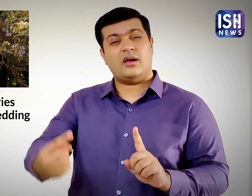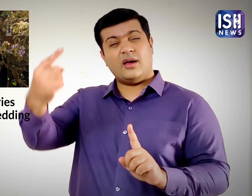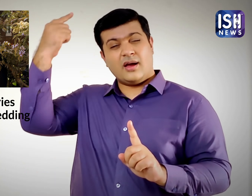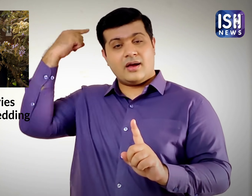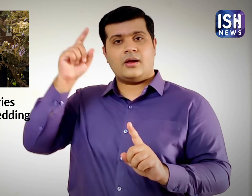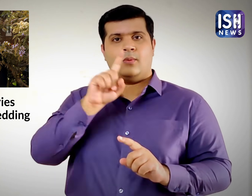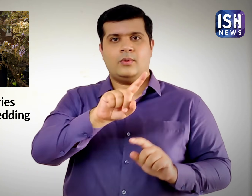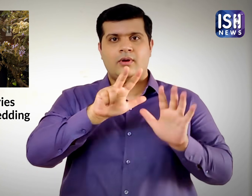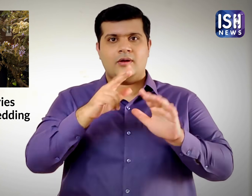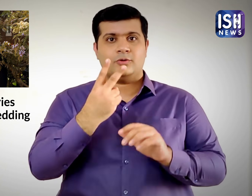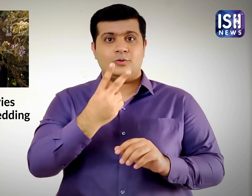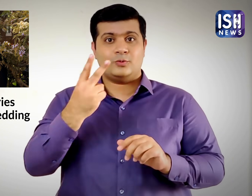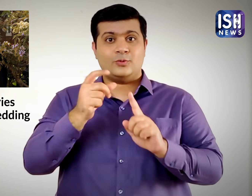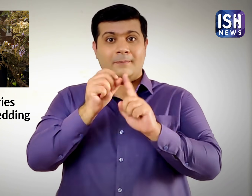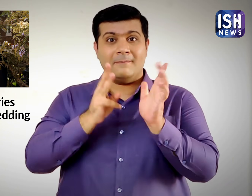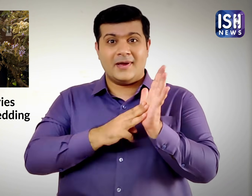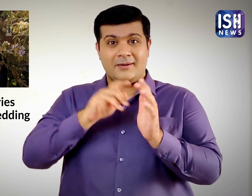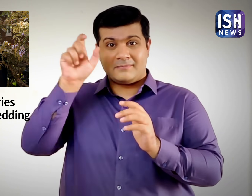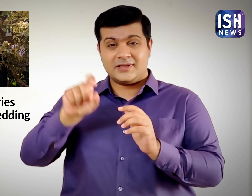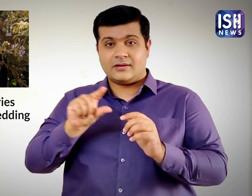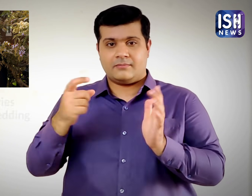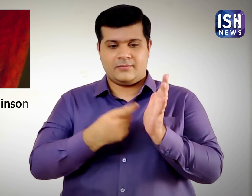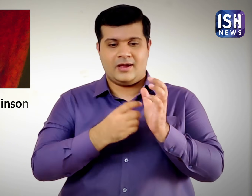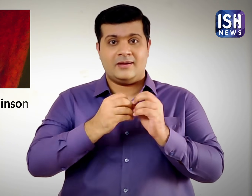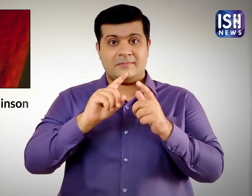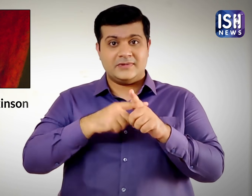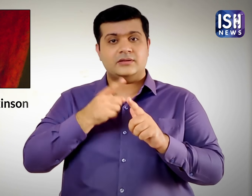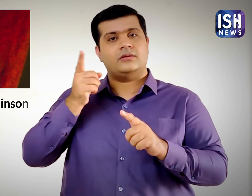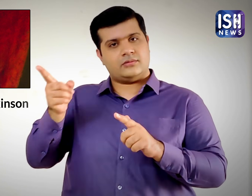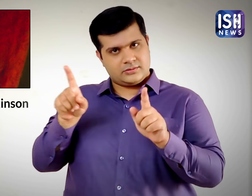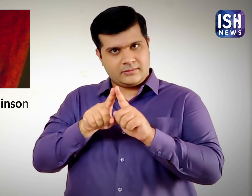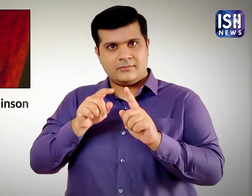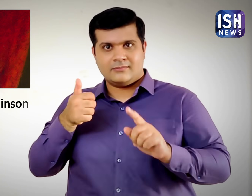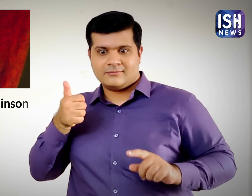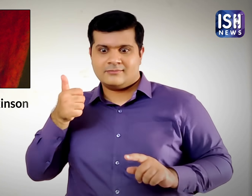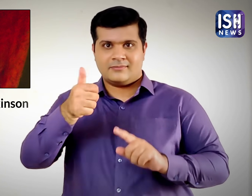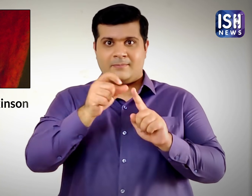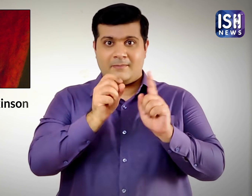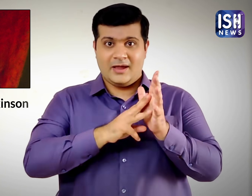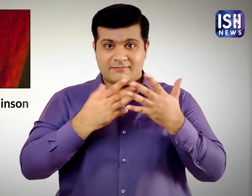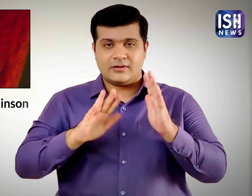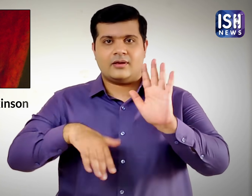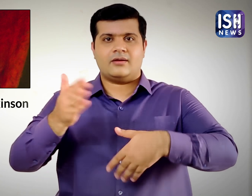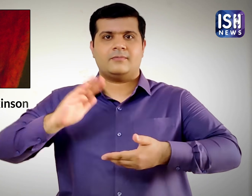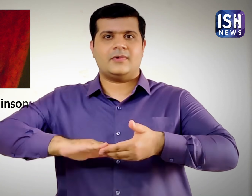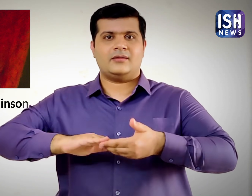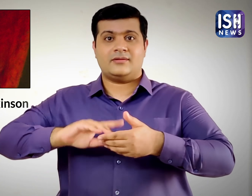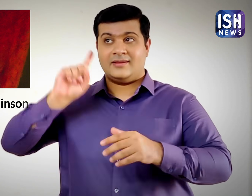पद पर रहते हुए शादी करने वाले अंधिम प्रधानमंत्री 1820 में Robert Banks Jenkinson थे.